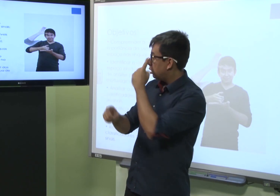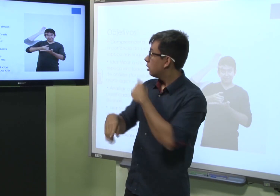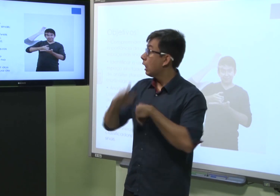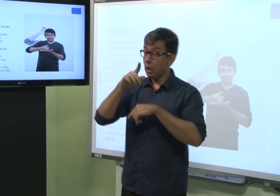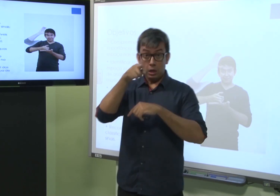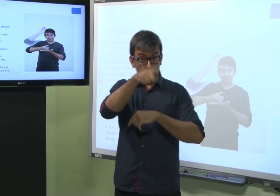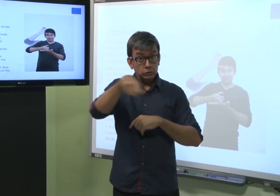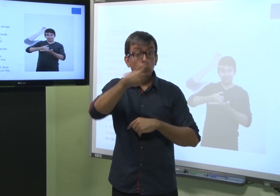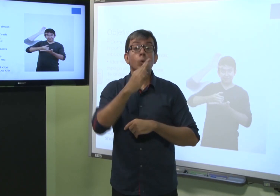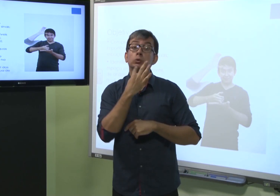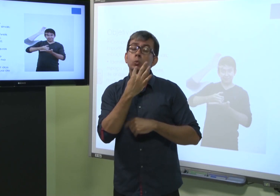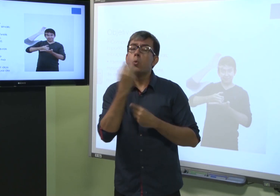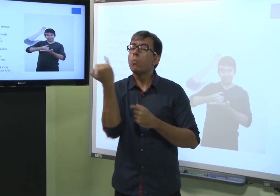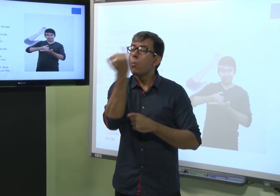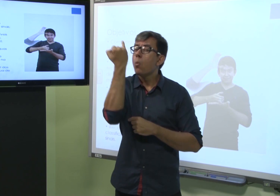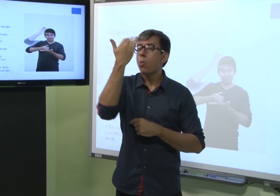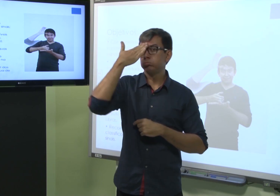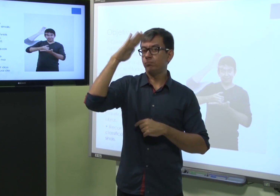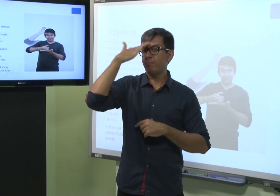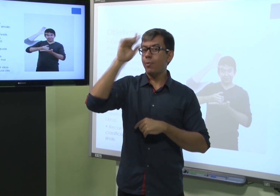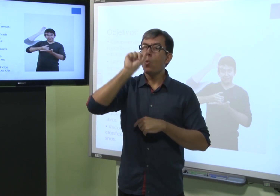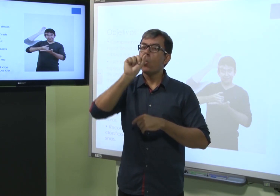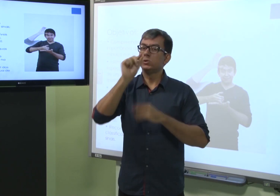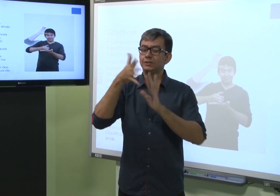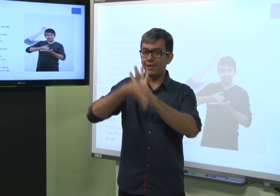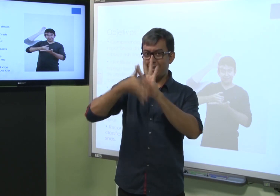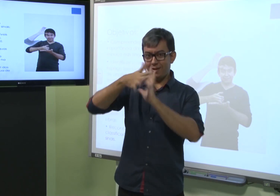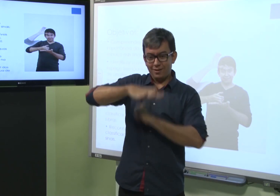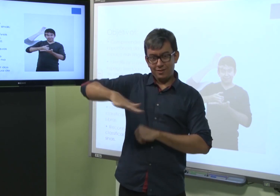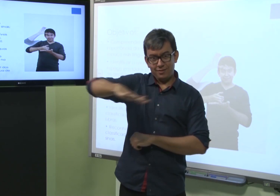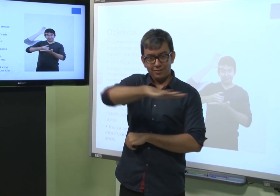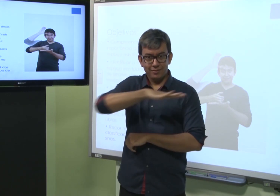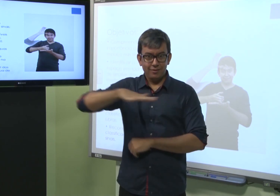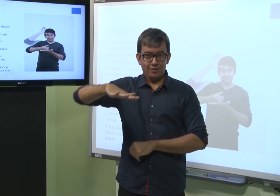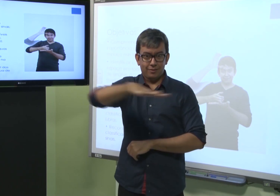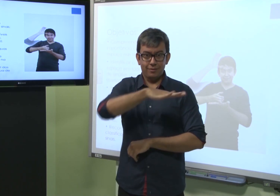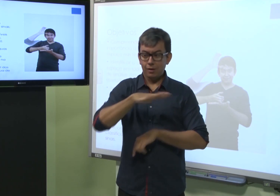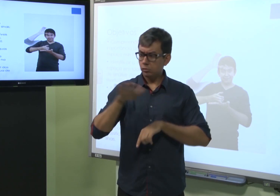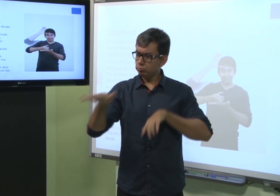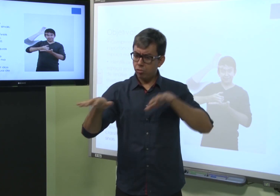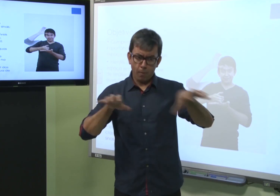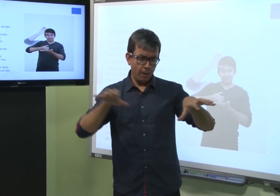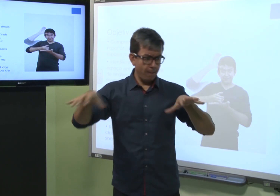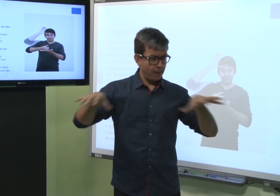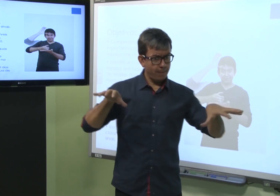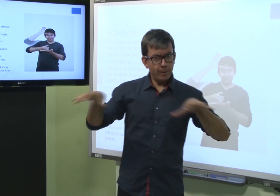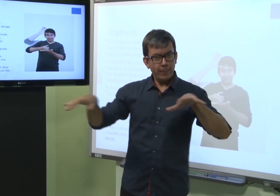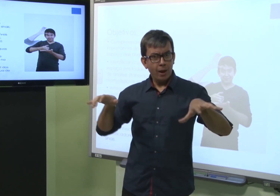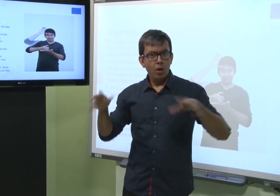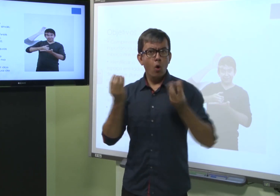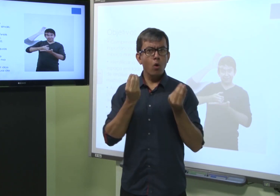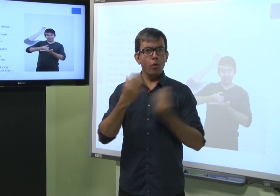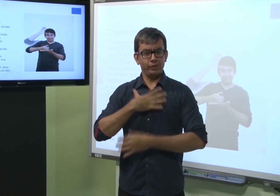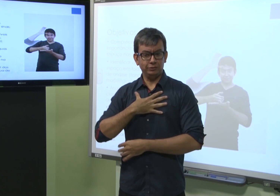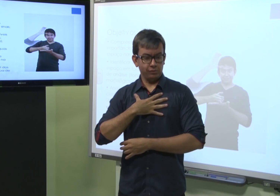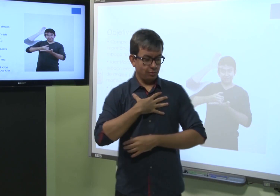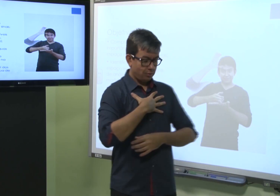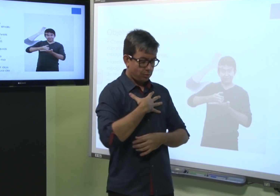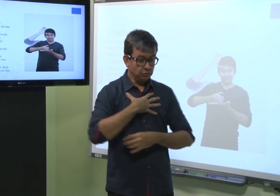Para vocês compreenderem a importância do uso do espaço na língua de sinais, como você deve